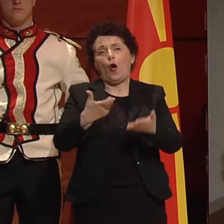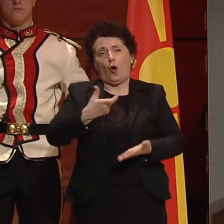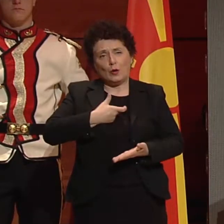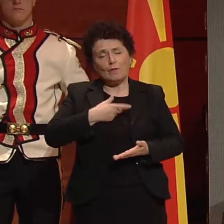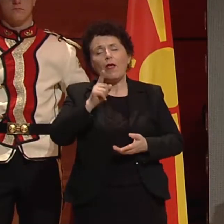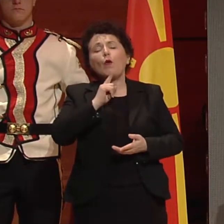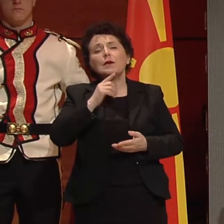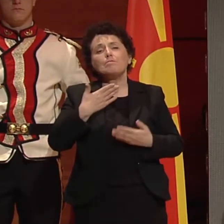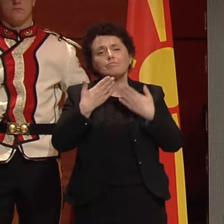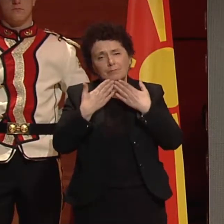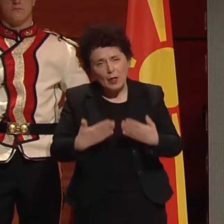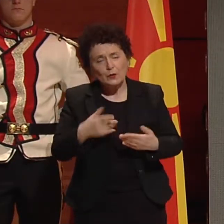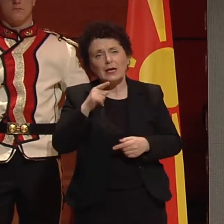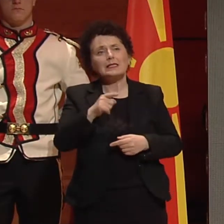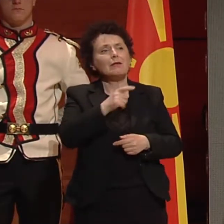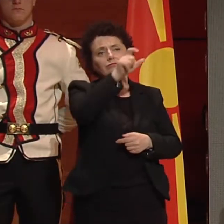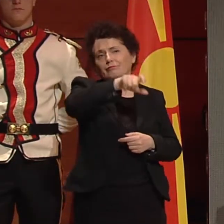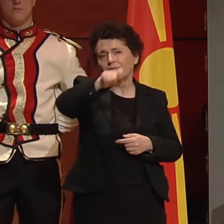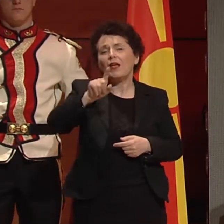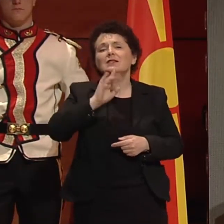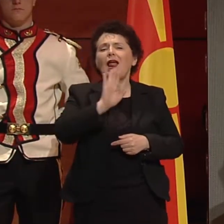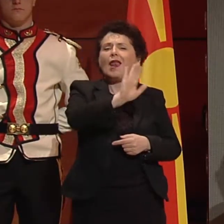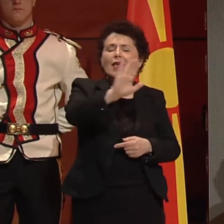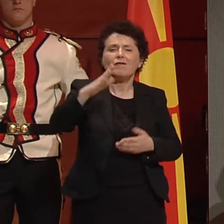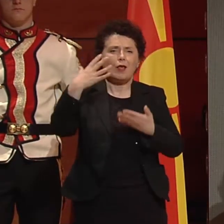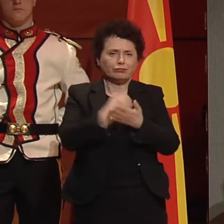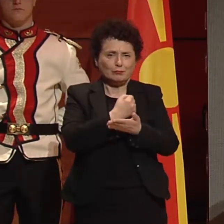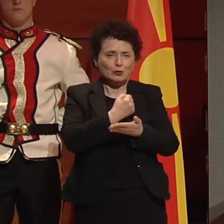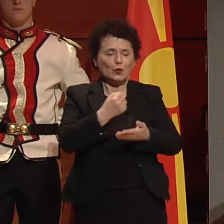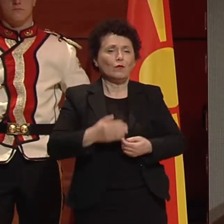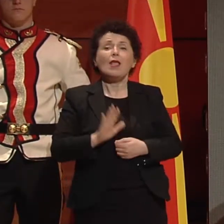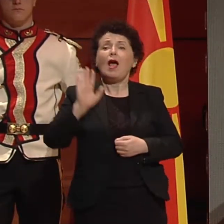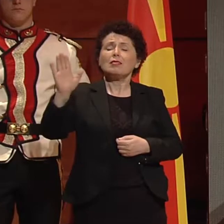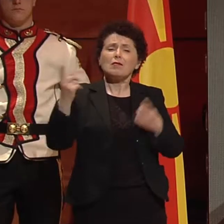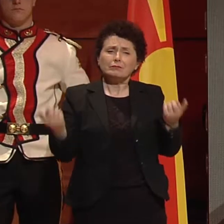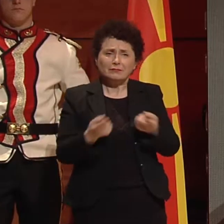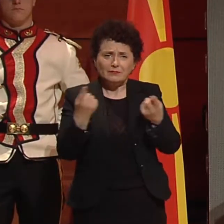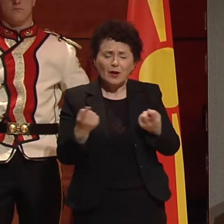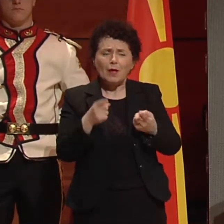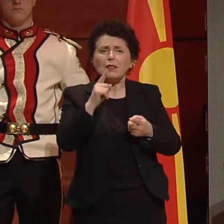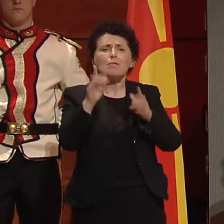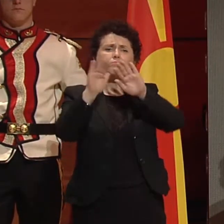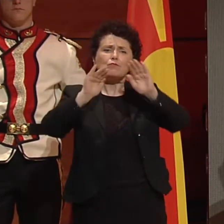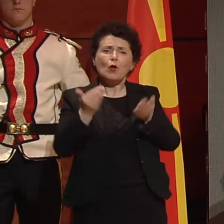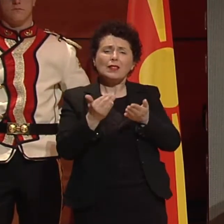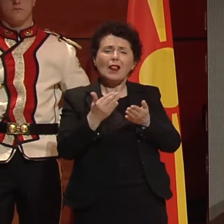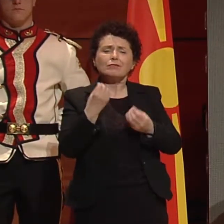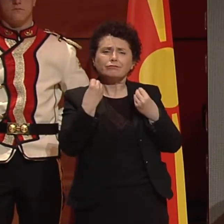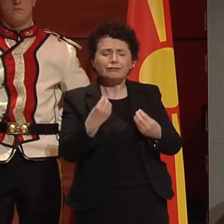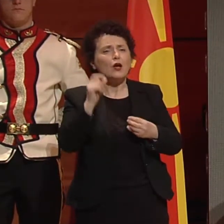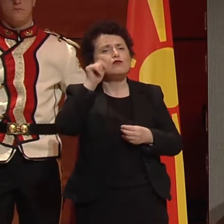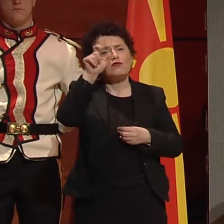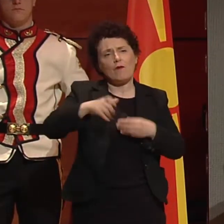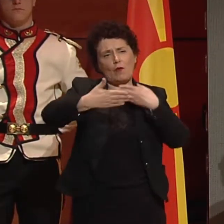се благодарност кон одликуваните за нивните постигнувања, тие ги афирмираат и моделите на доблесно